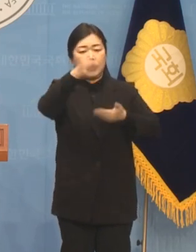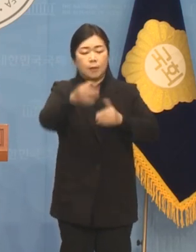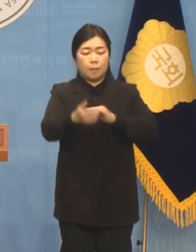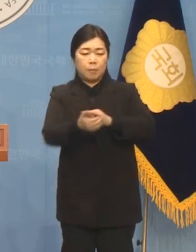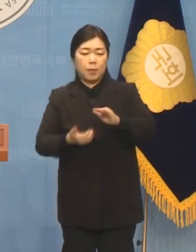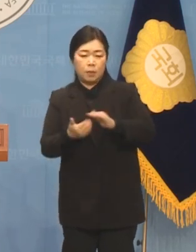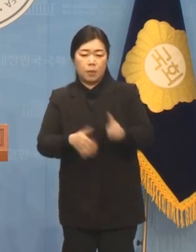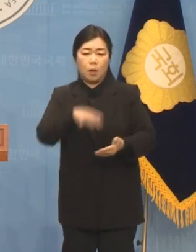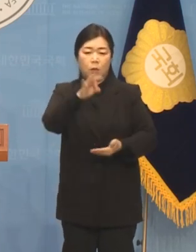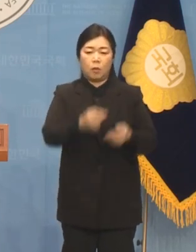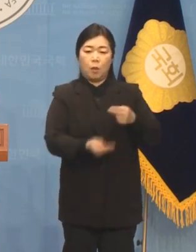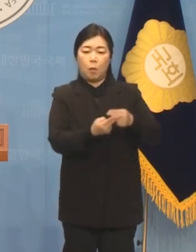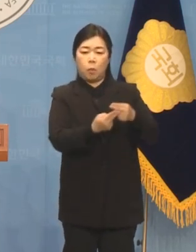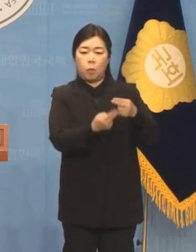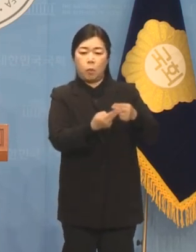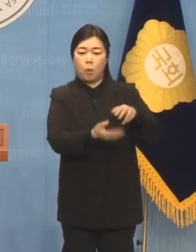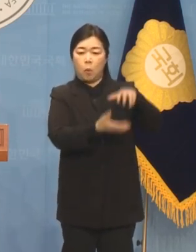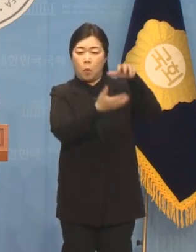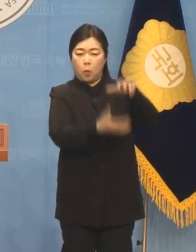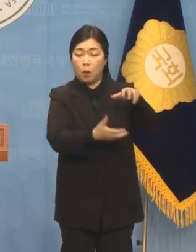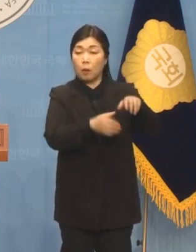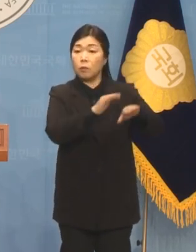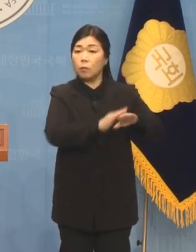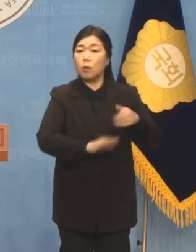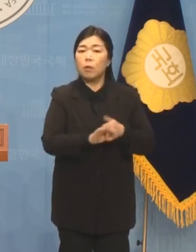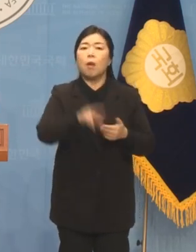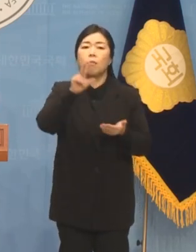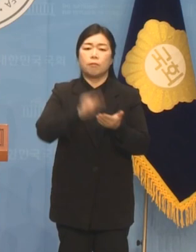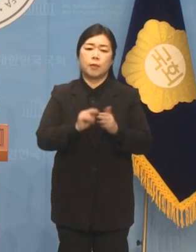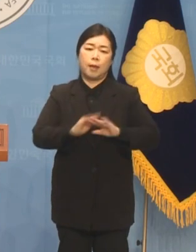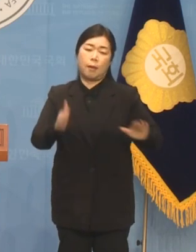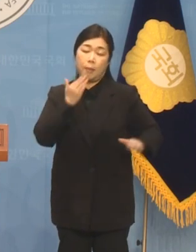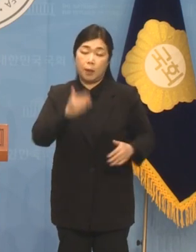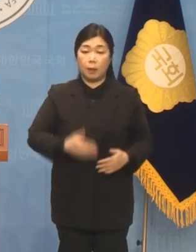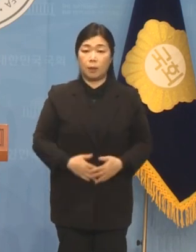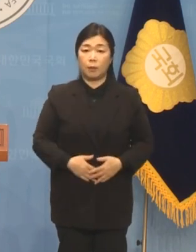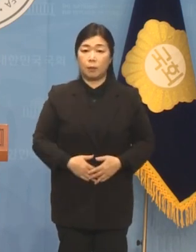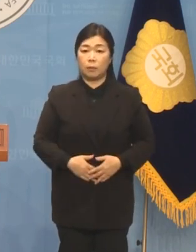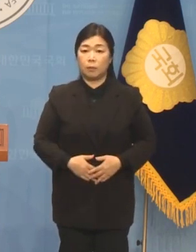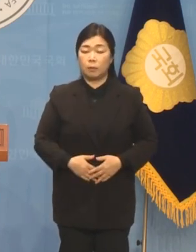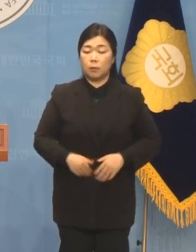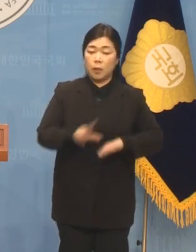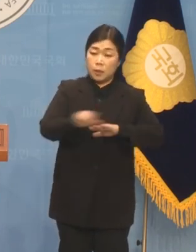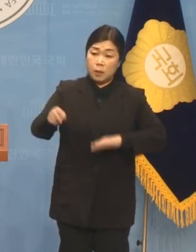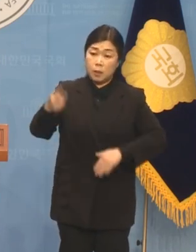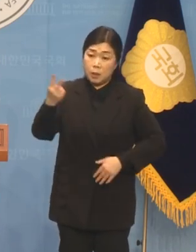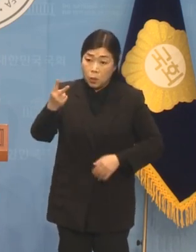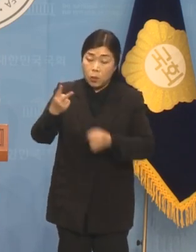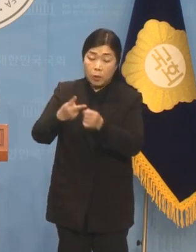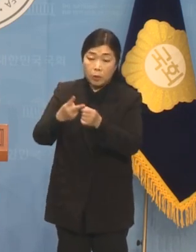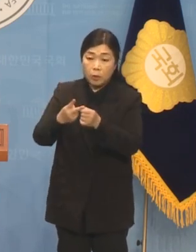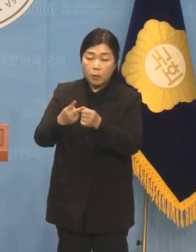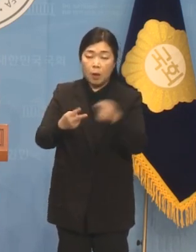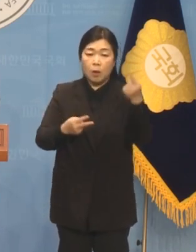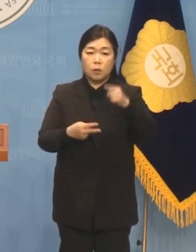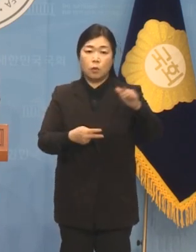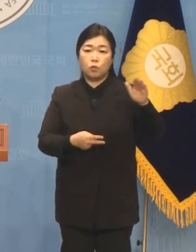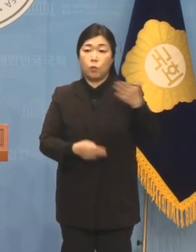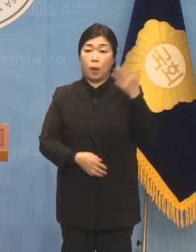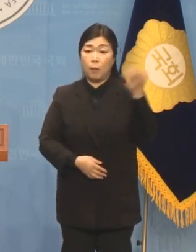해결하고도 남았을 일일 것이다. 지하철 2호선은 1980년에 개통되어